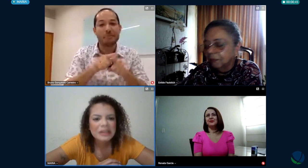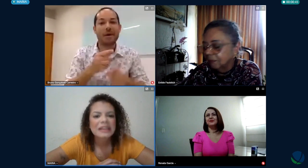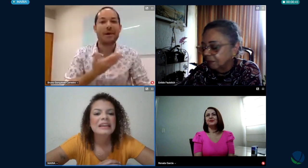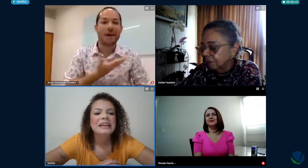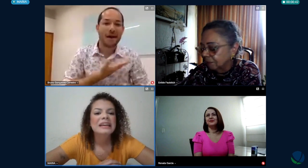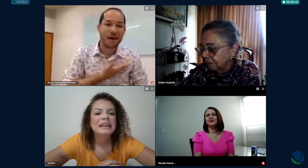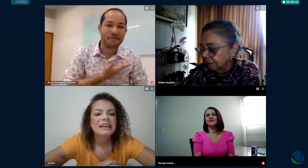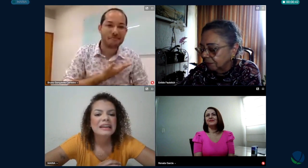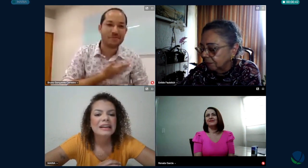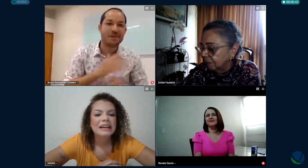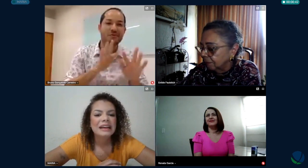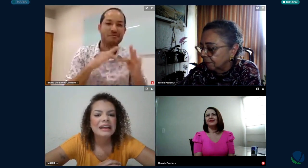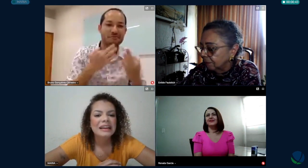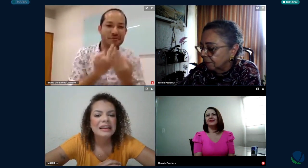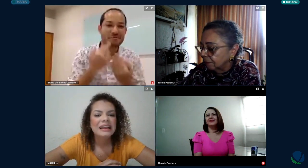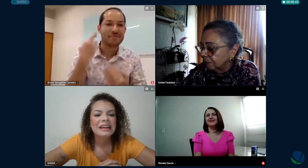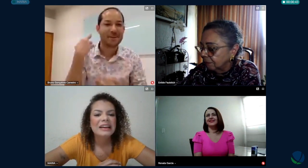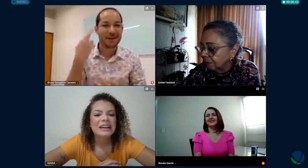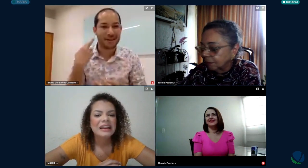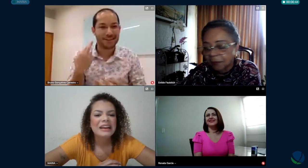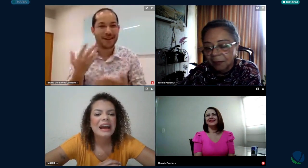cumprimento,